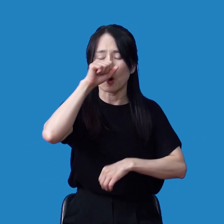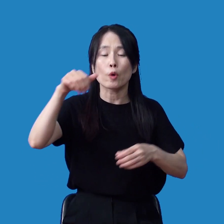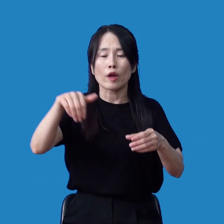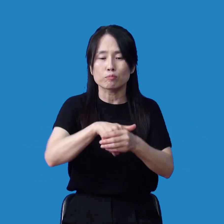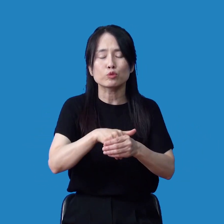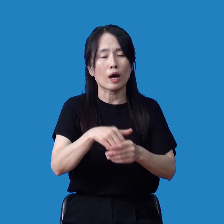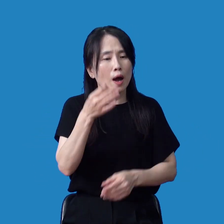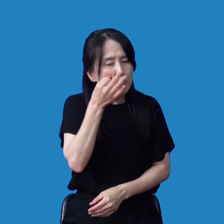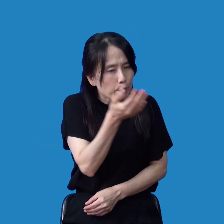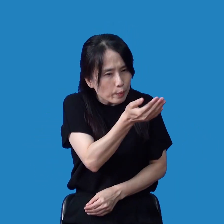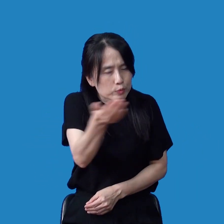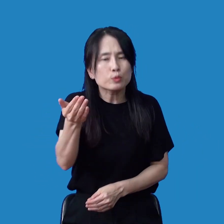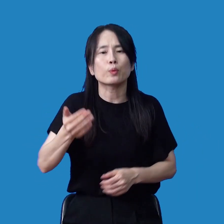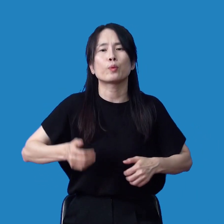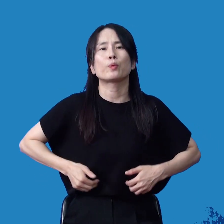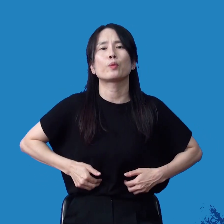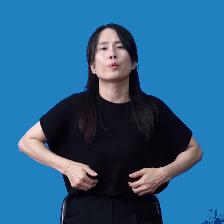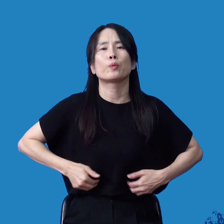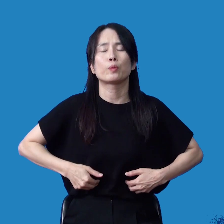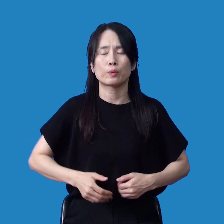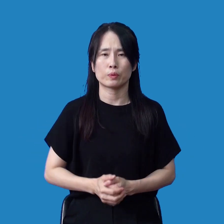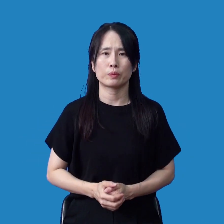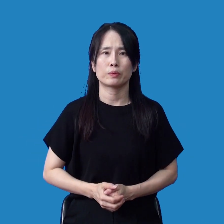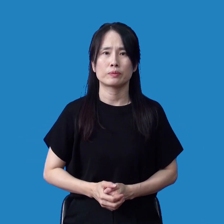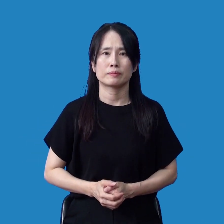그들에게 제시해야 합니다.